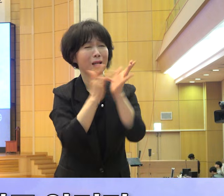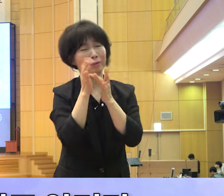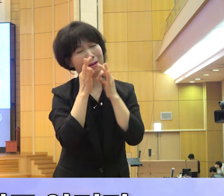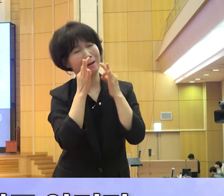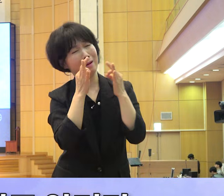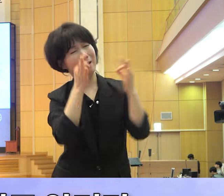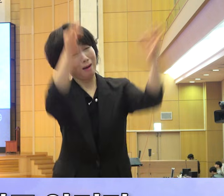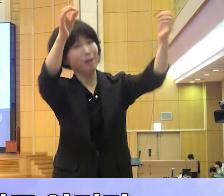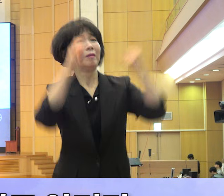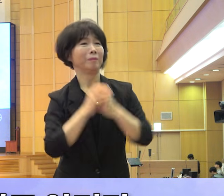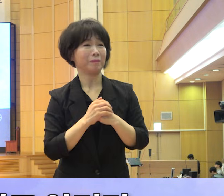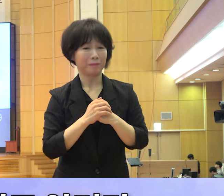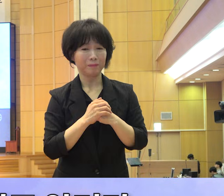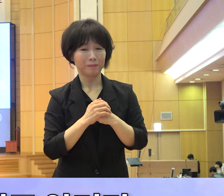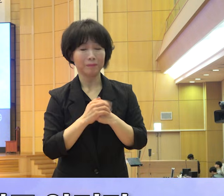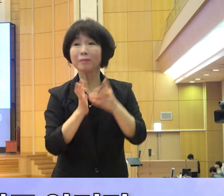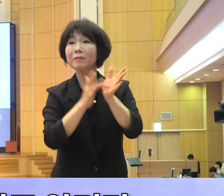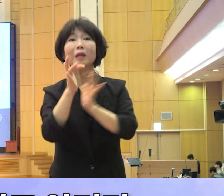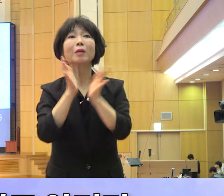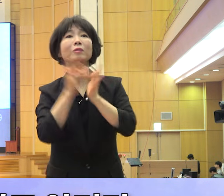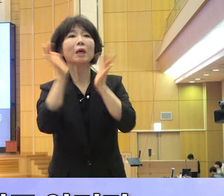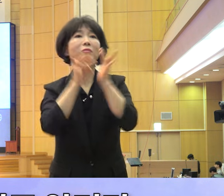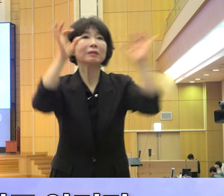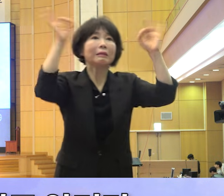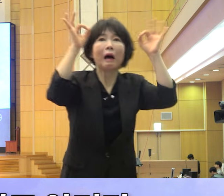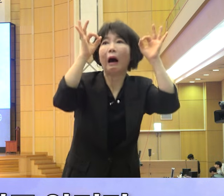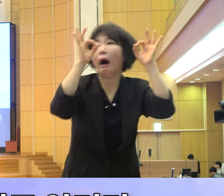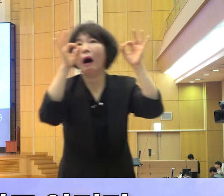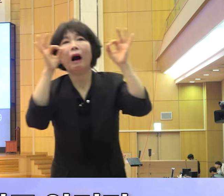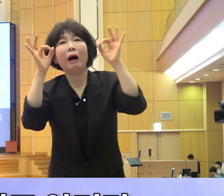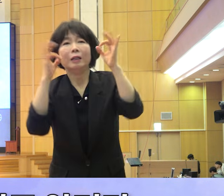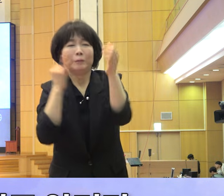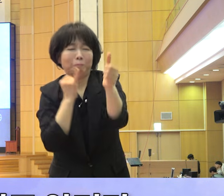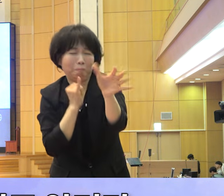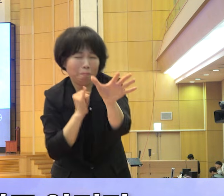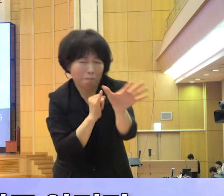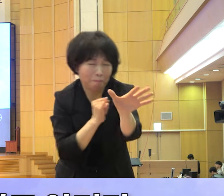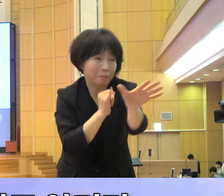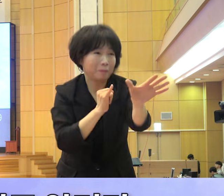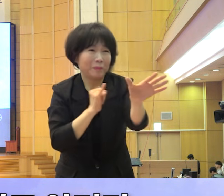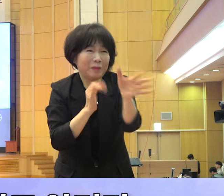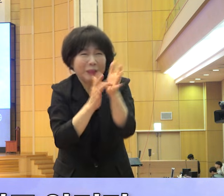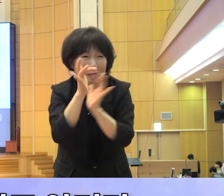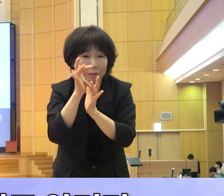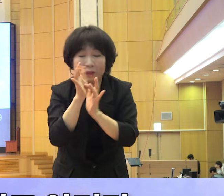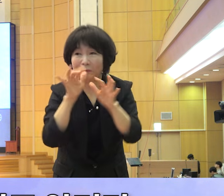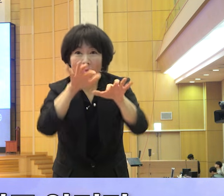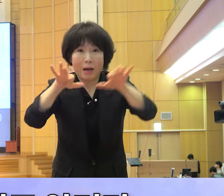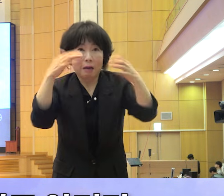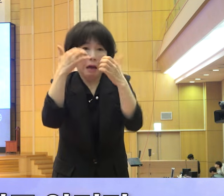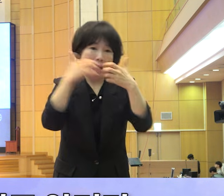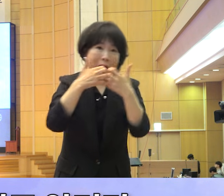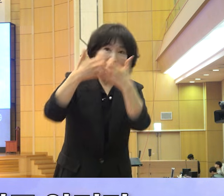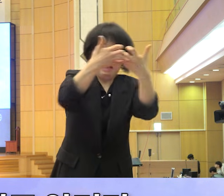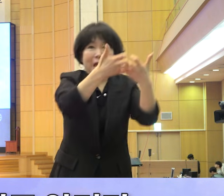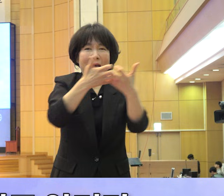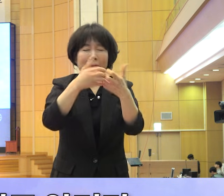예수님이 어디론가 지금 행차하시는데 뒤를 따라가면서 그 많고 많은 사람들